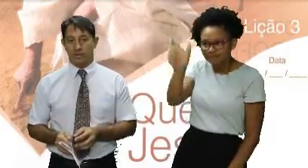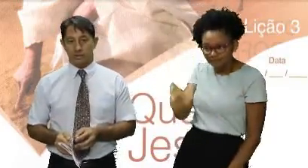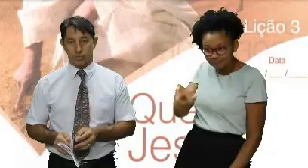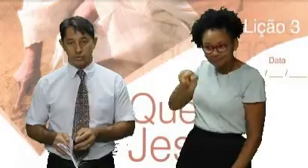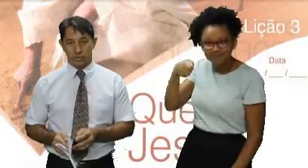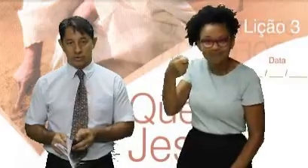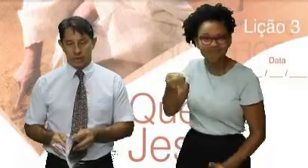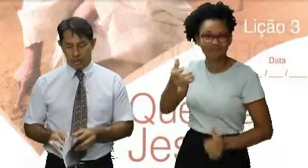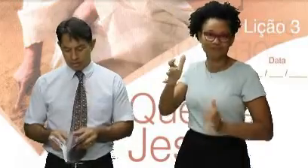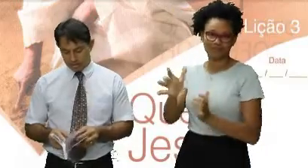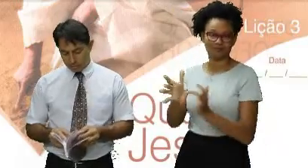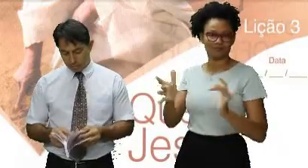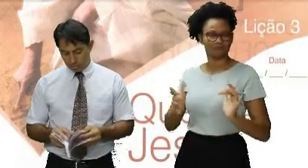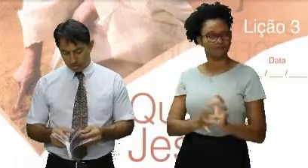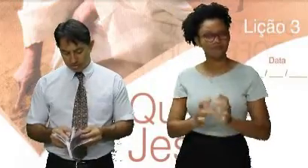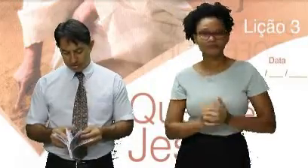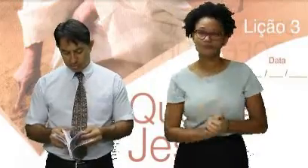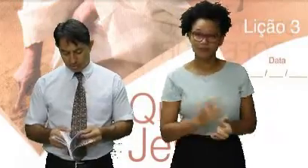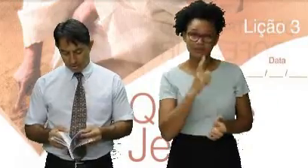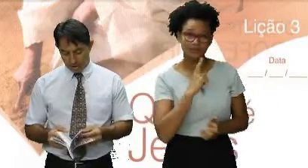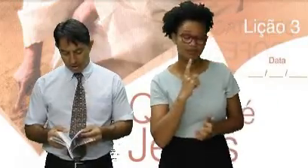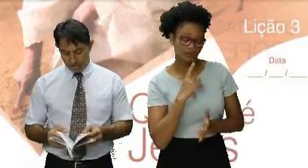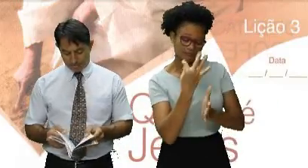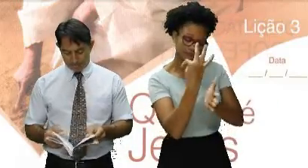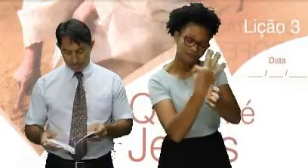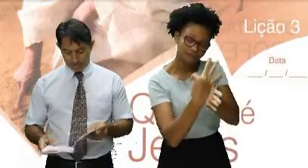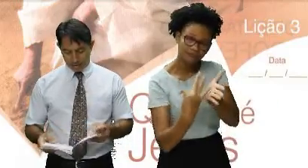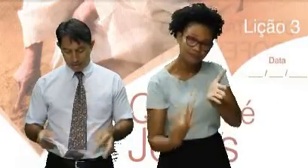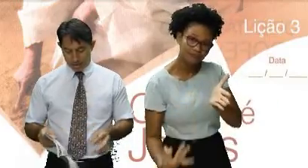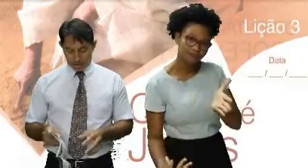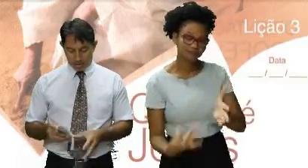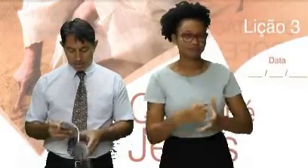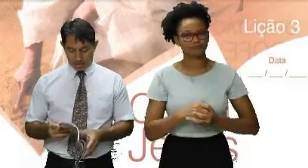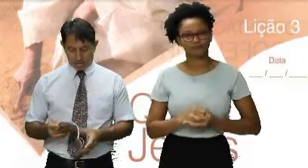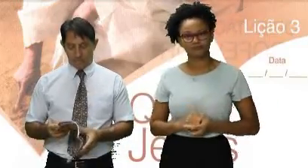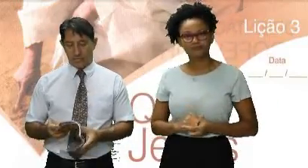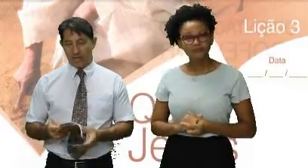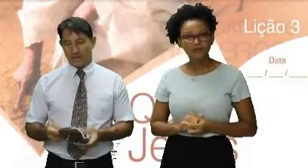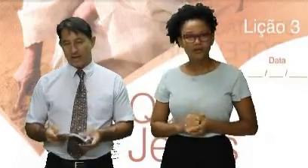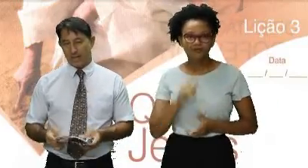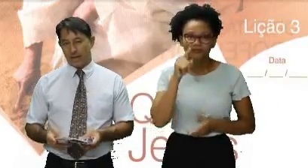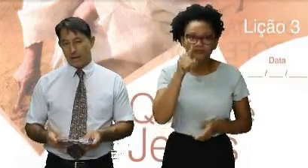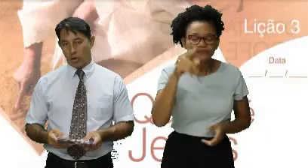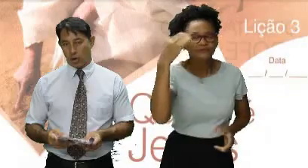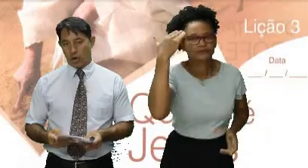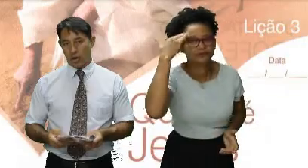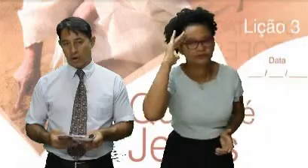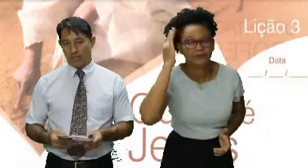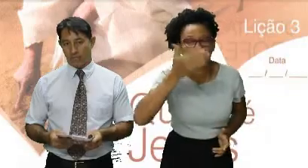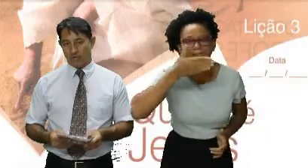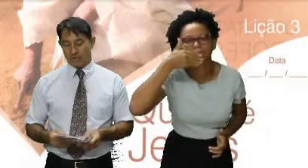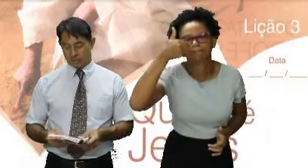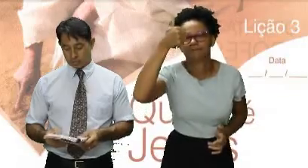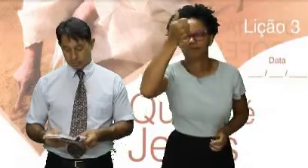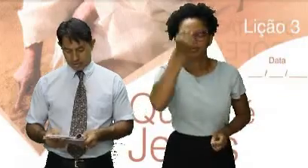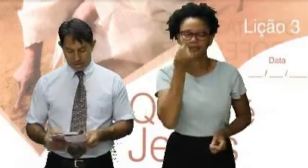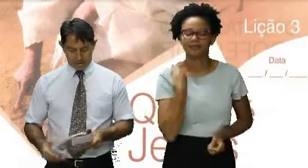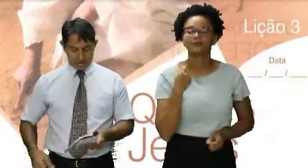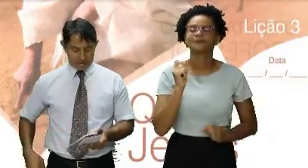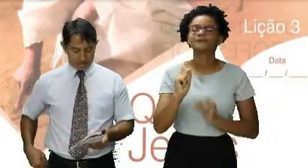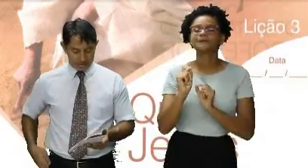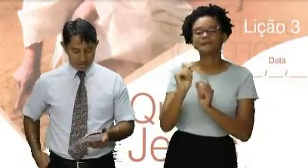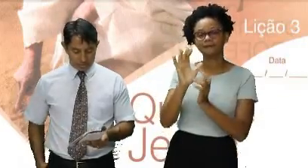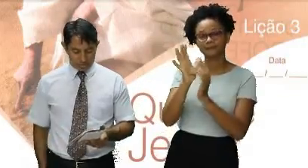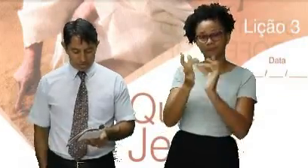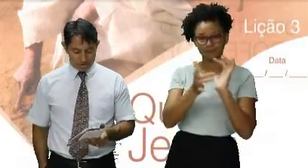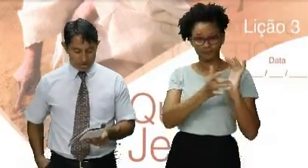de Jesus. Nós temos um texto para que você entenda melhor quem foi Jesus.